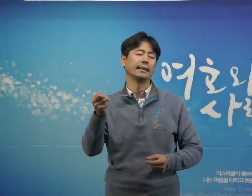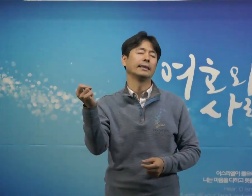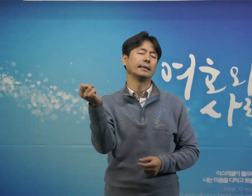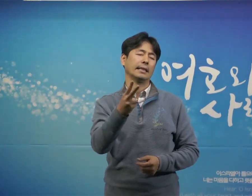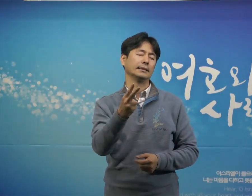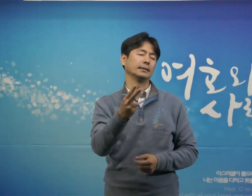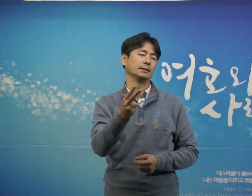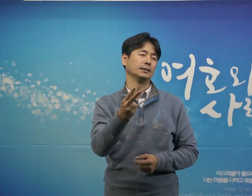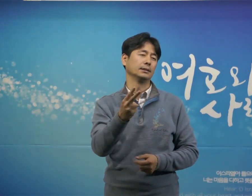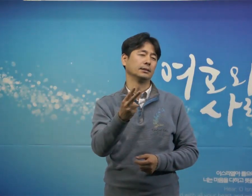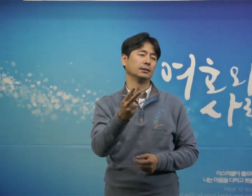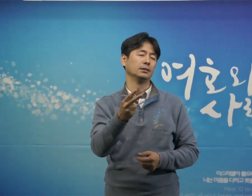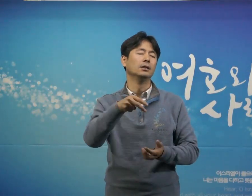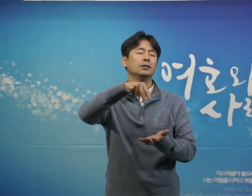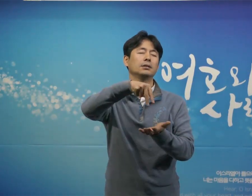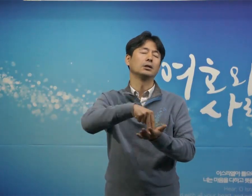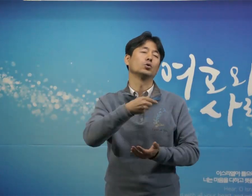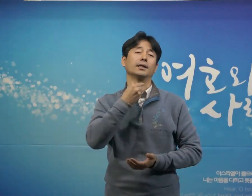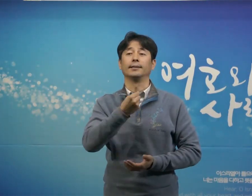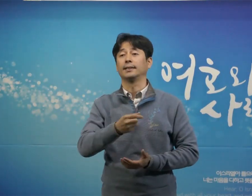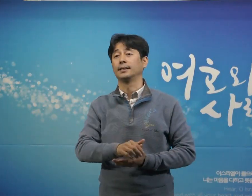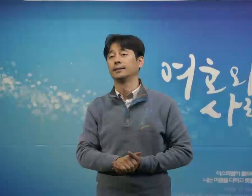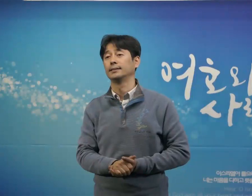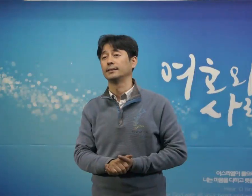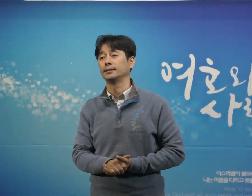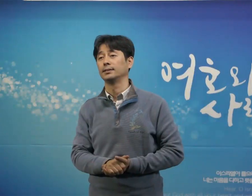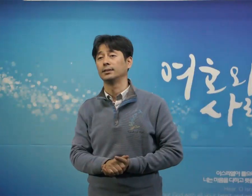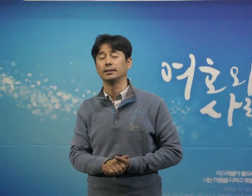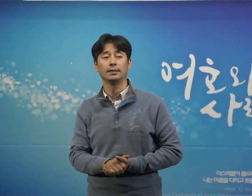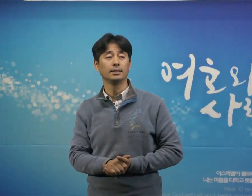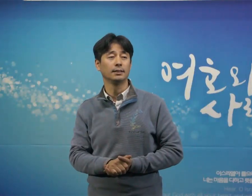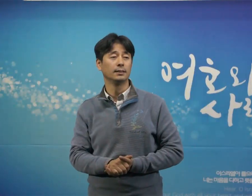복음 앞에 우리가 다시 서길 원합니다.